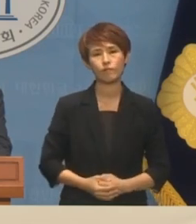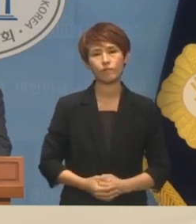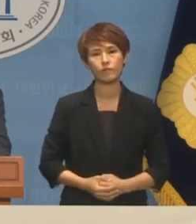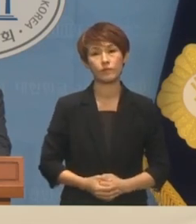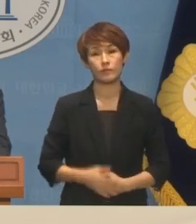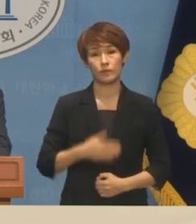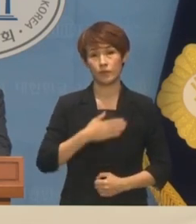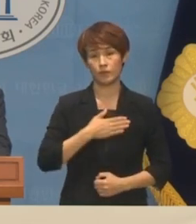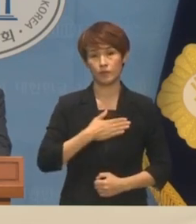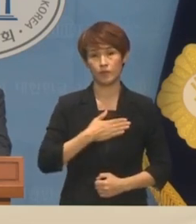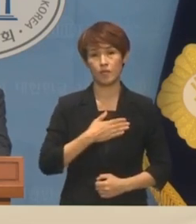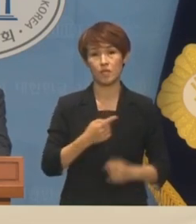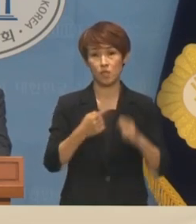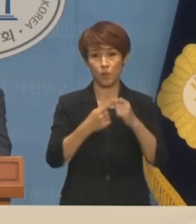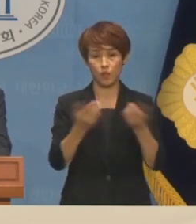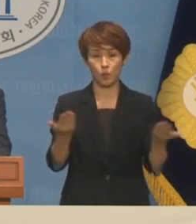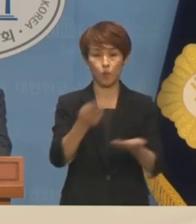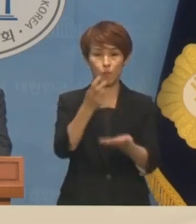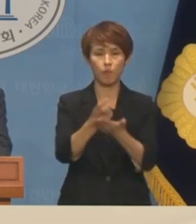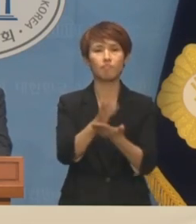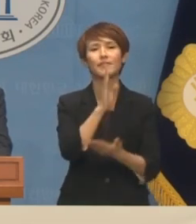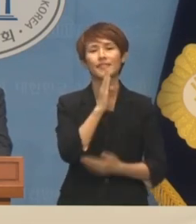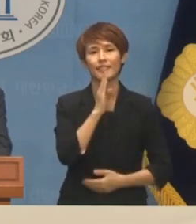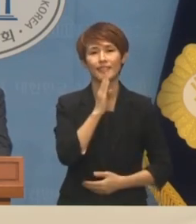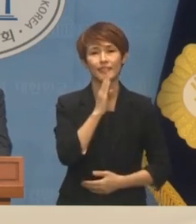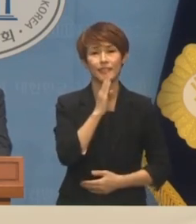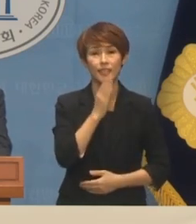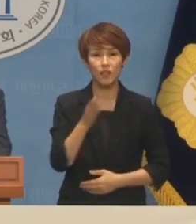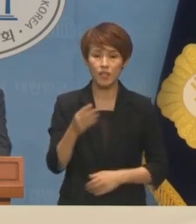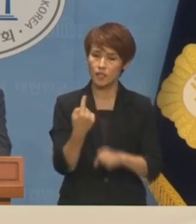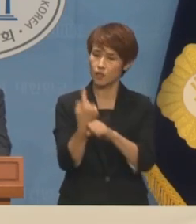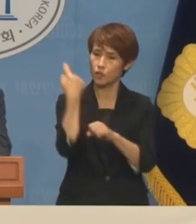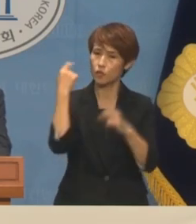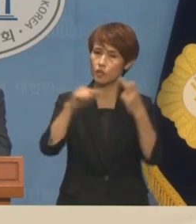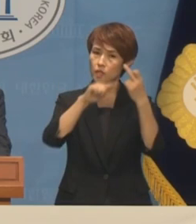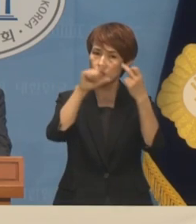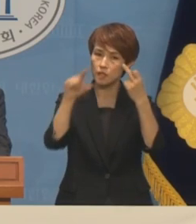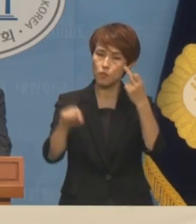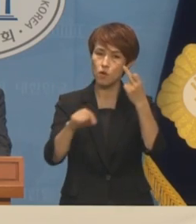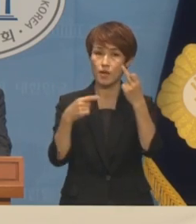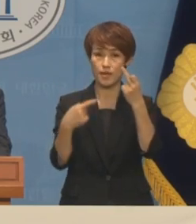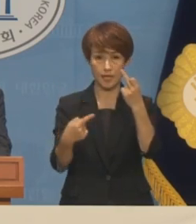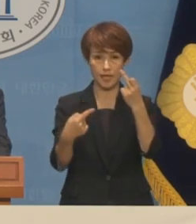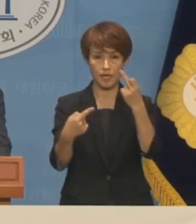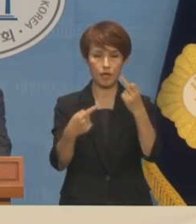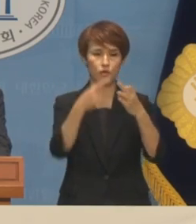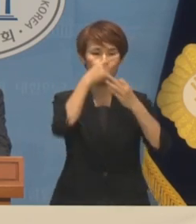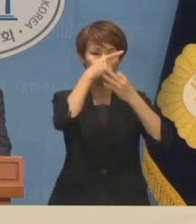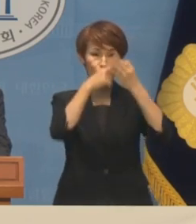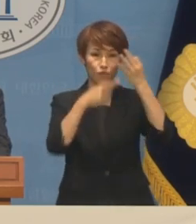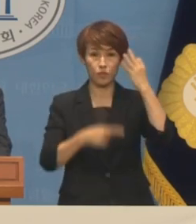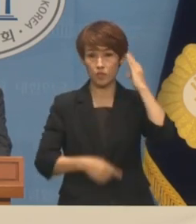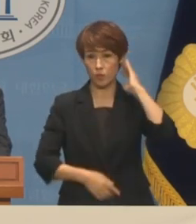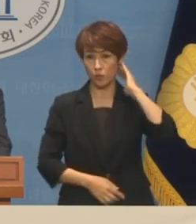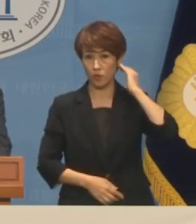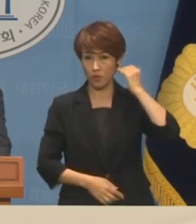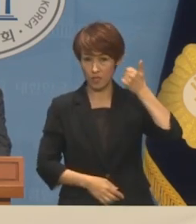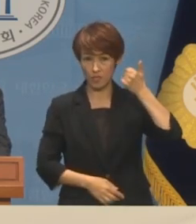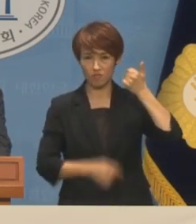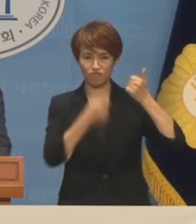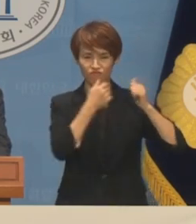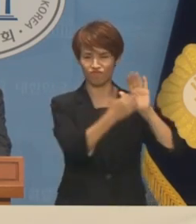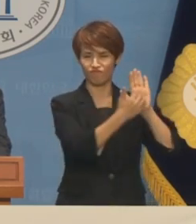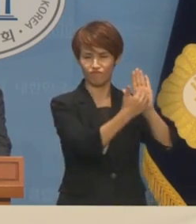저의 첫 번째 노동법안입니다만 작년 12월 1일 윤석열 대통령이